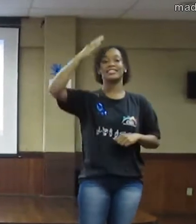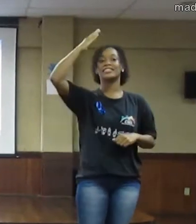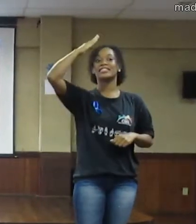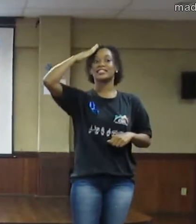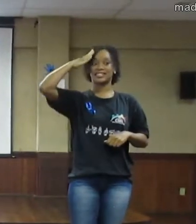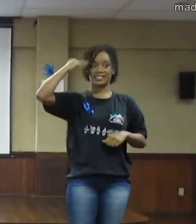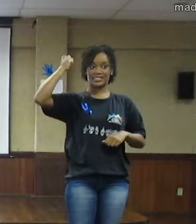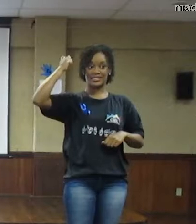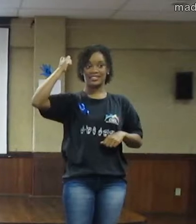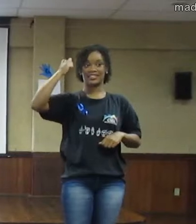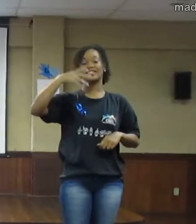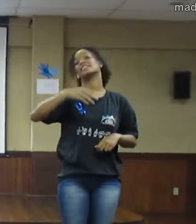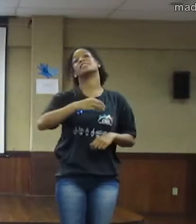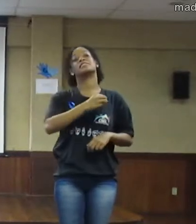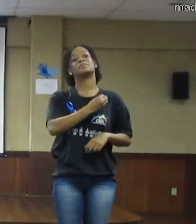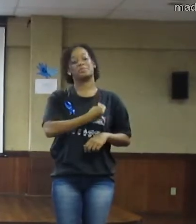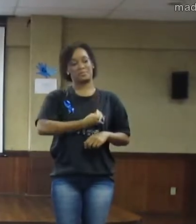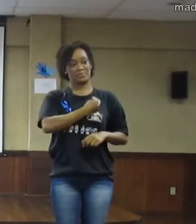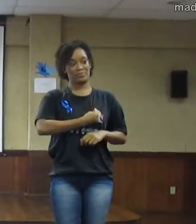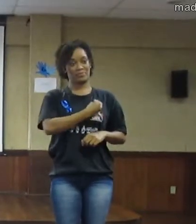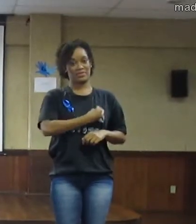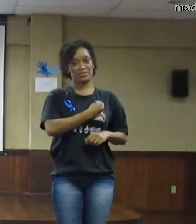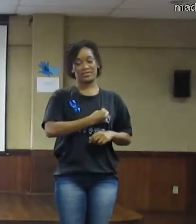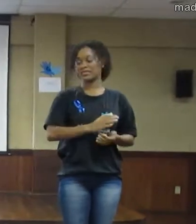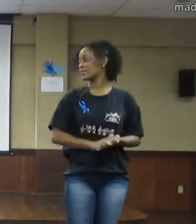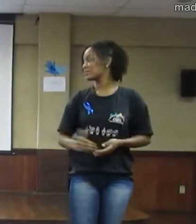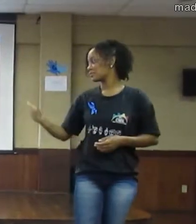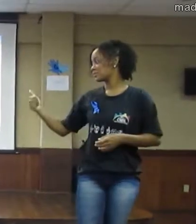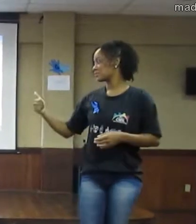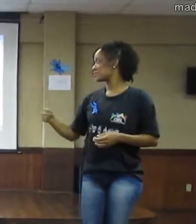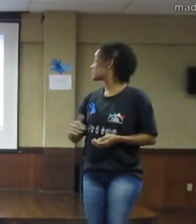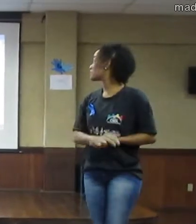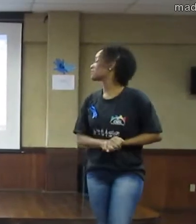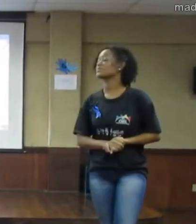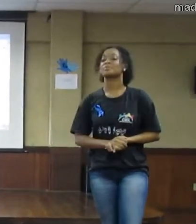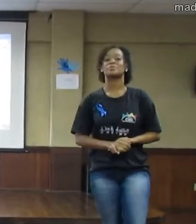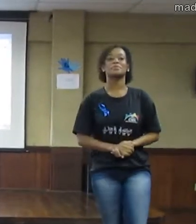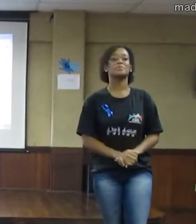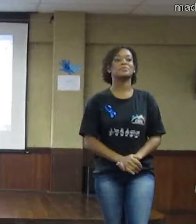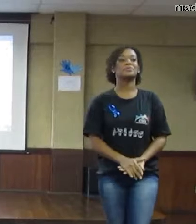De novo. É preciso saber viver.